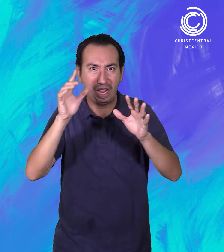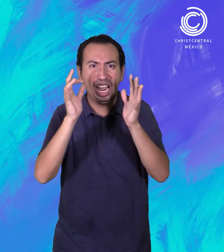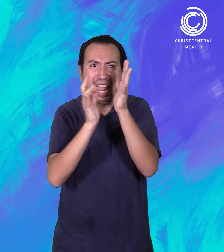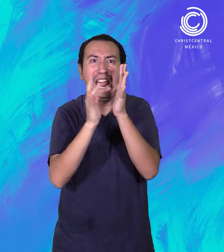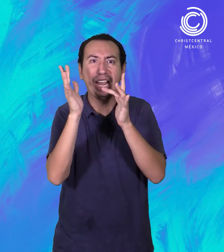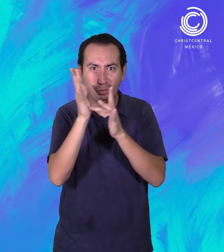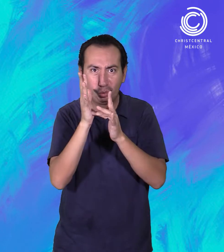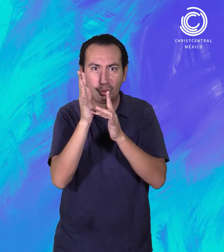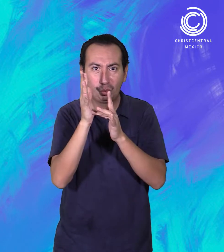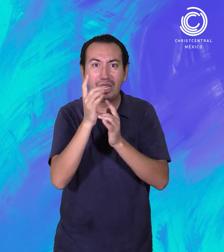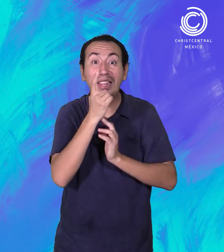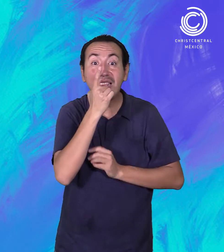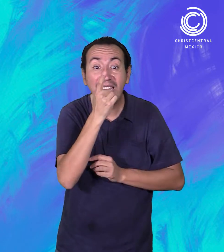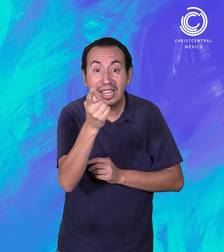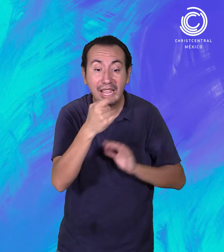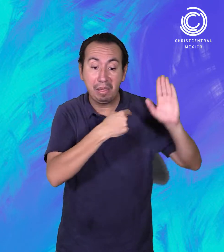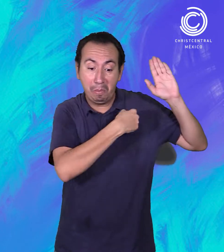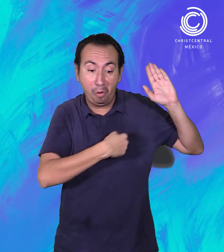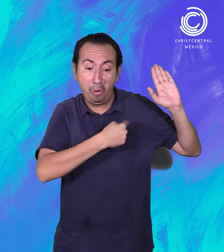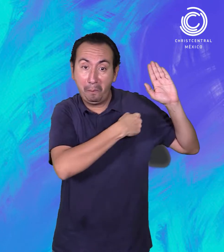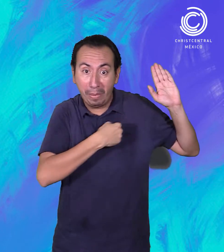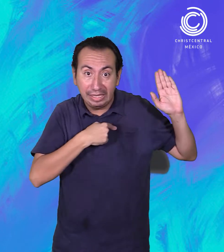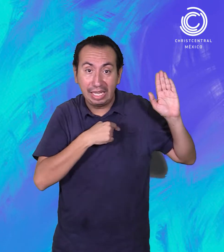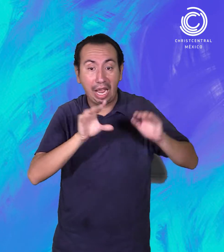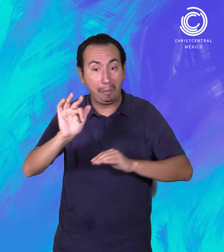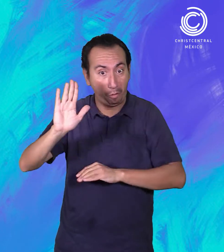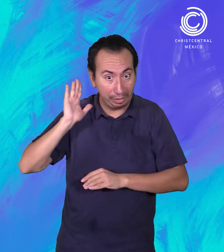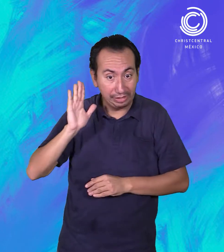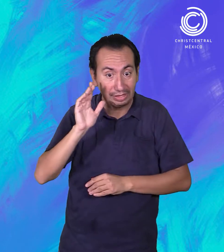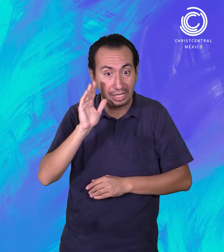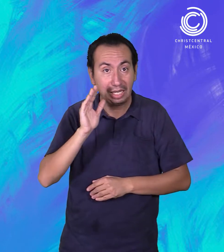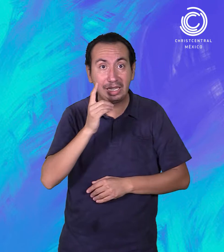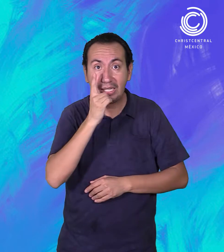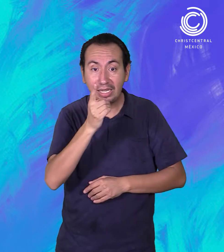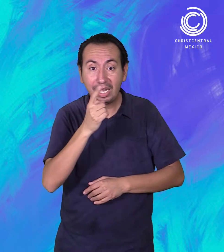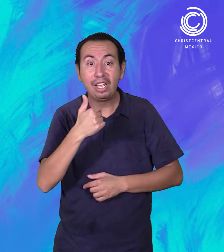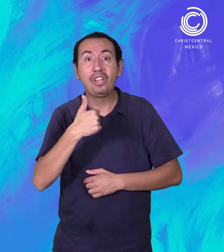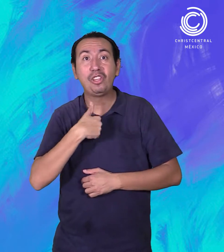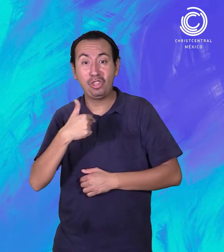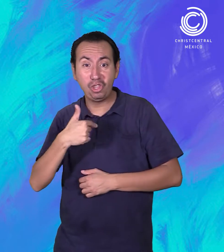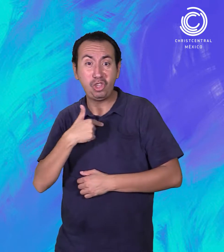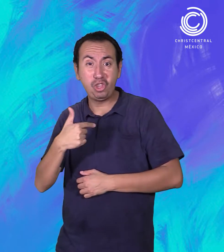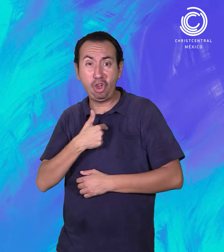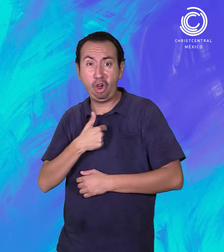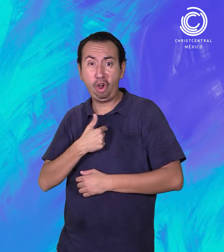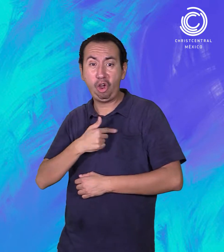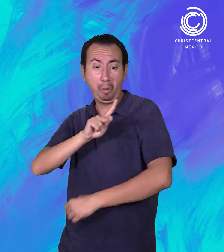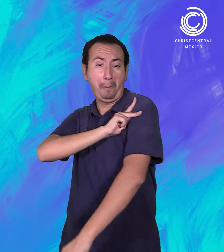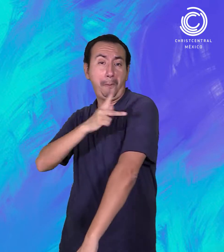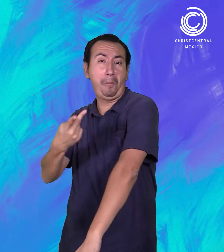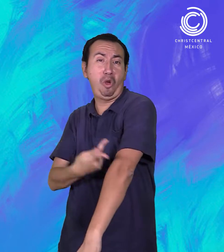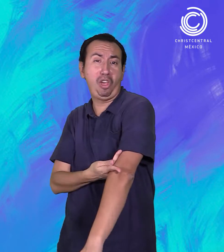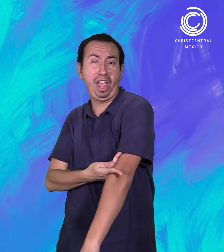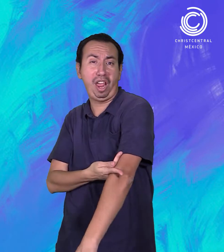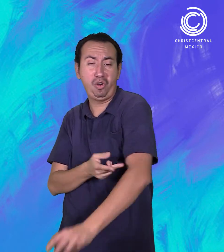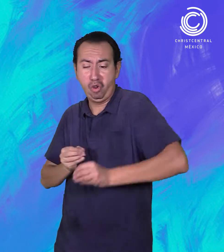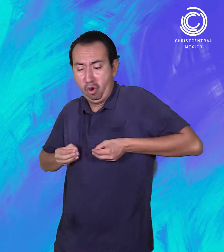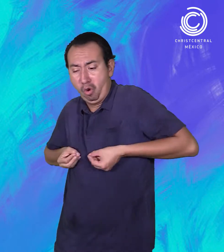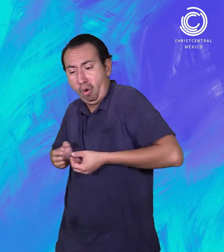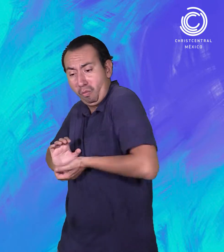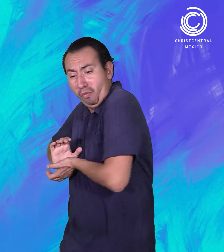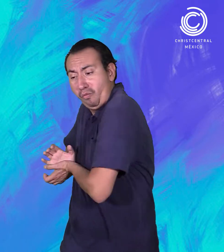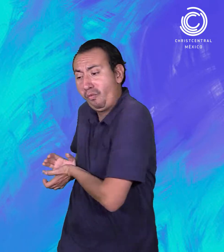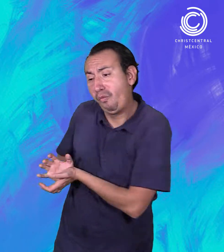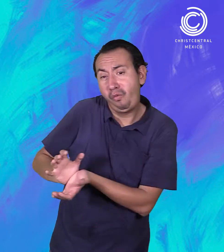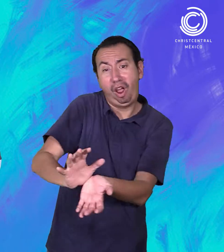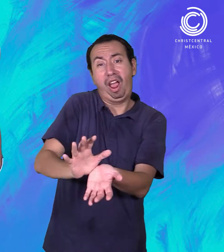está prometiéndole a los discípulos. No es que les enviaré un poder maravilloso que los va a extasiar